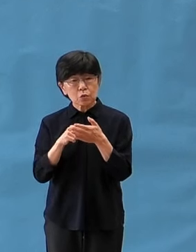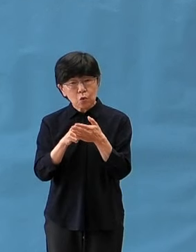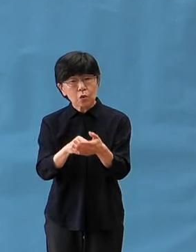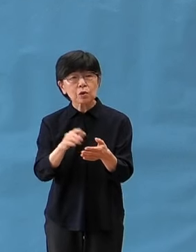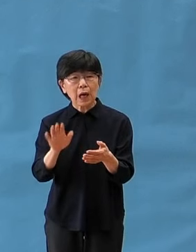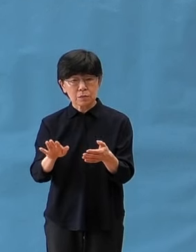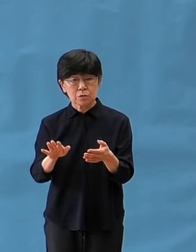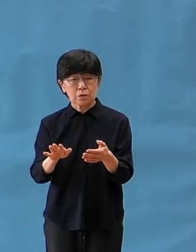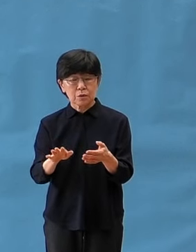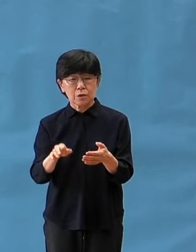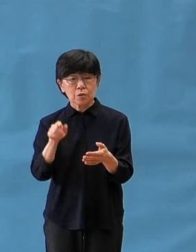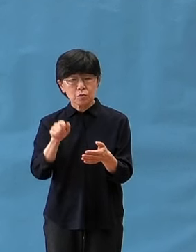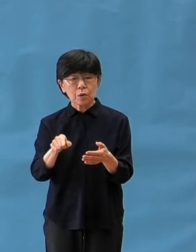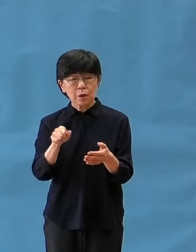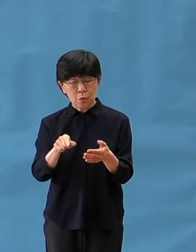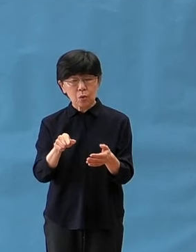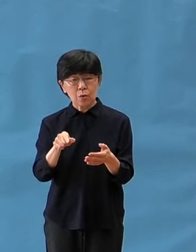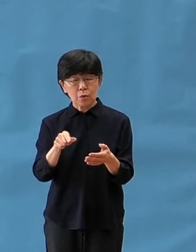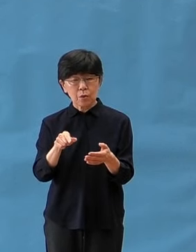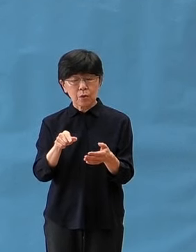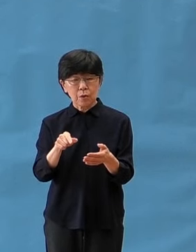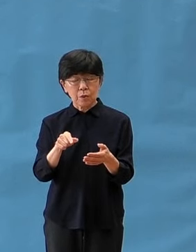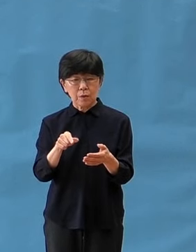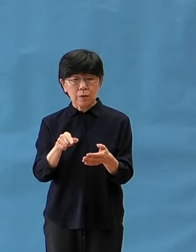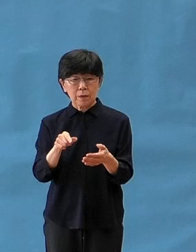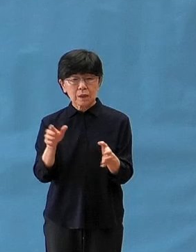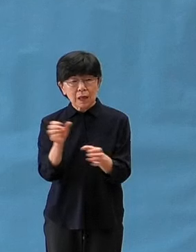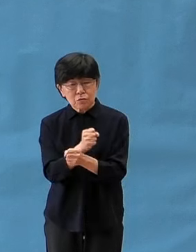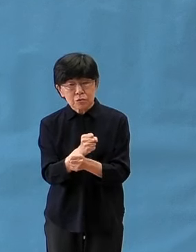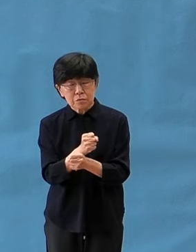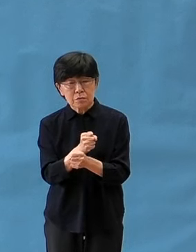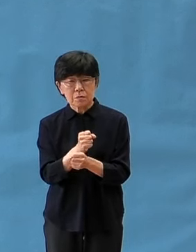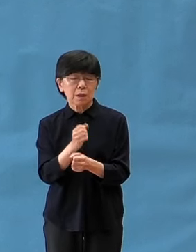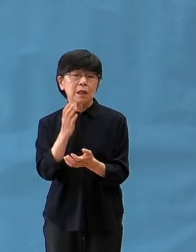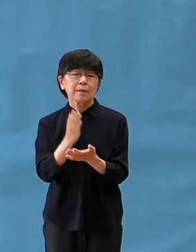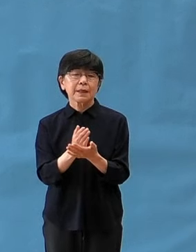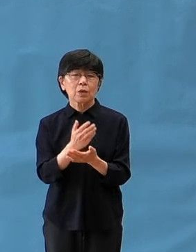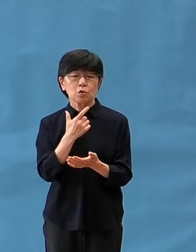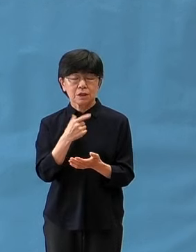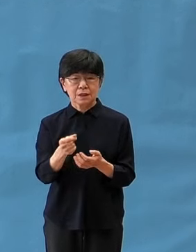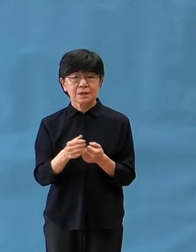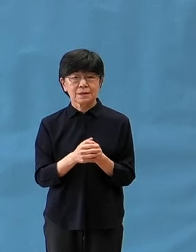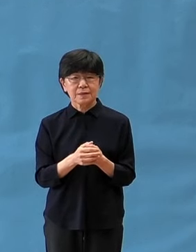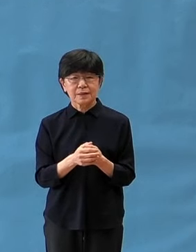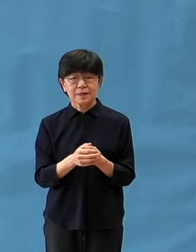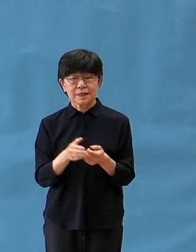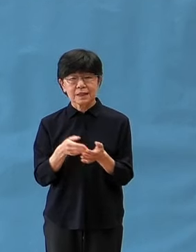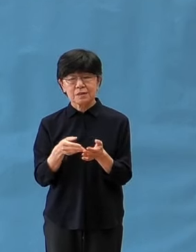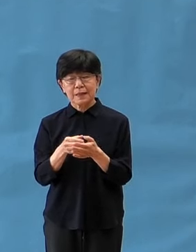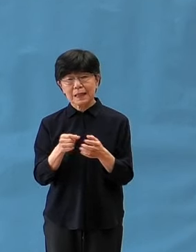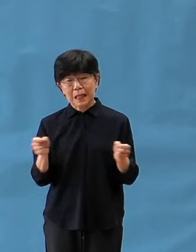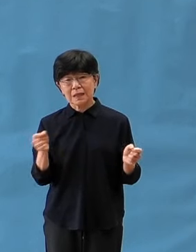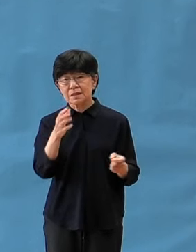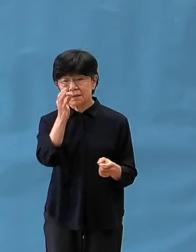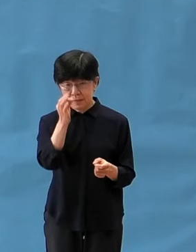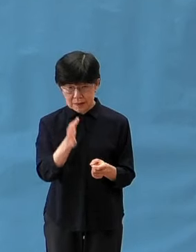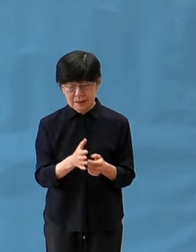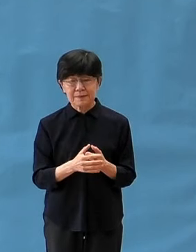無にするようなことをやめてほしいということです。すみません、長くなりました。 ありがとうございます